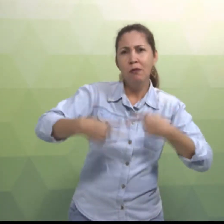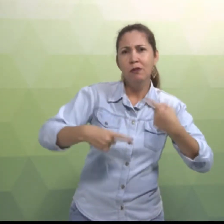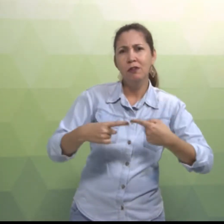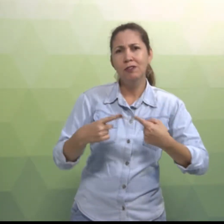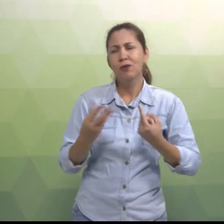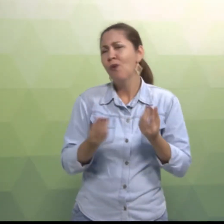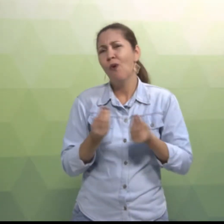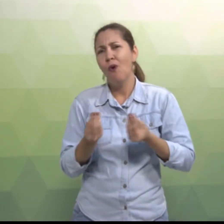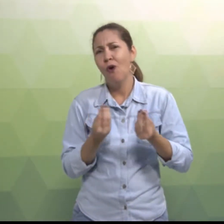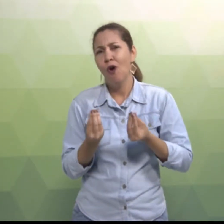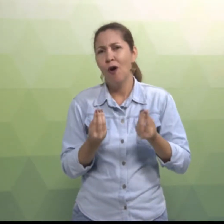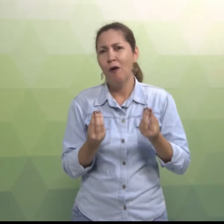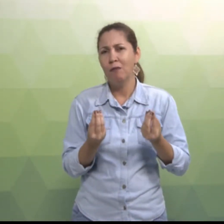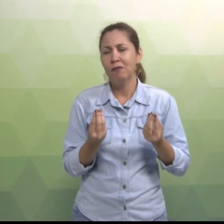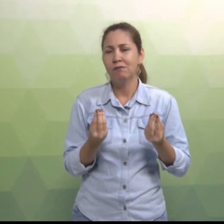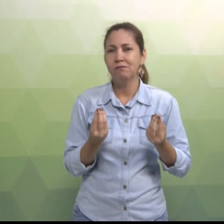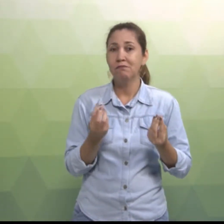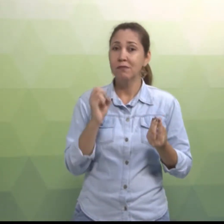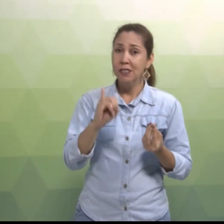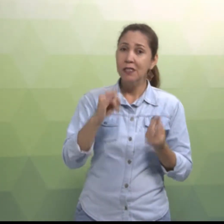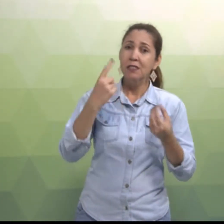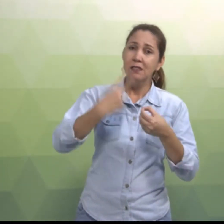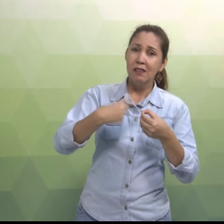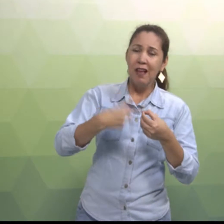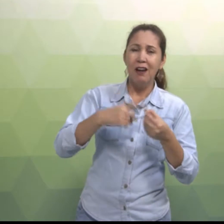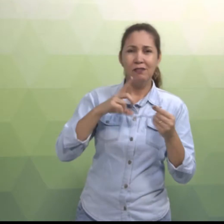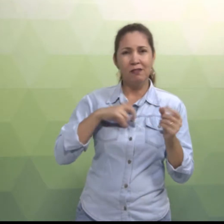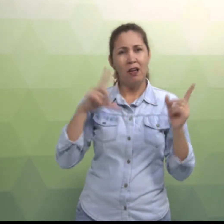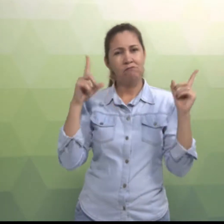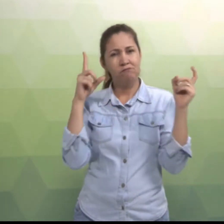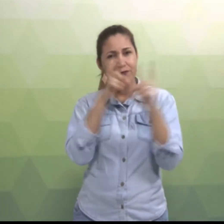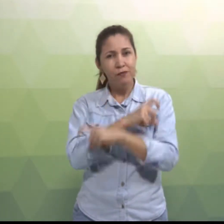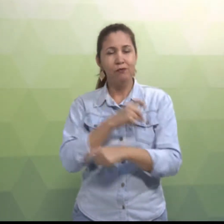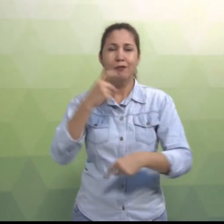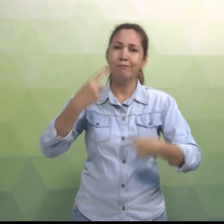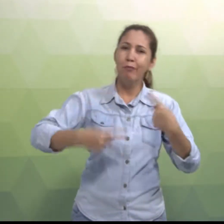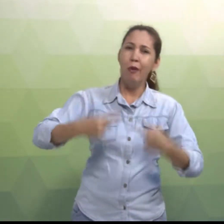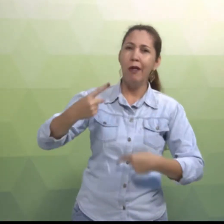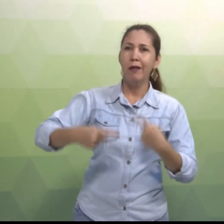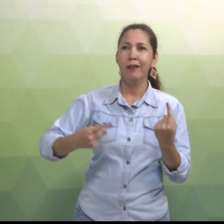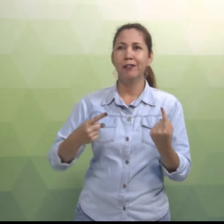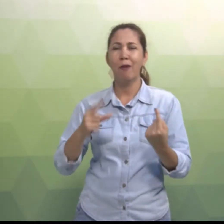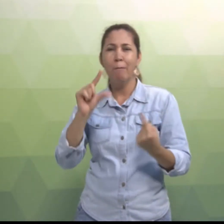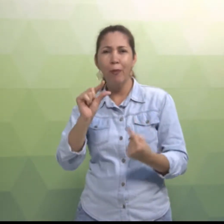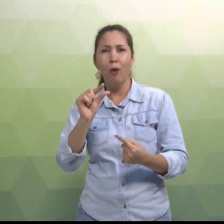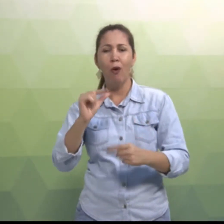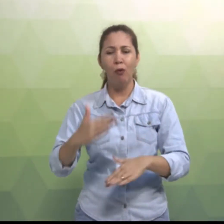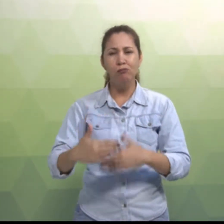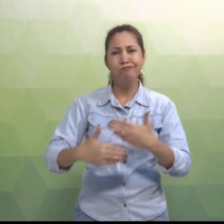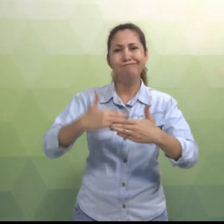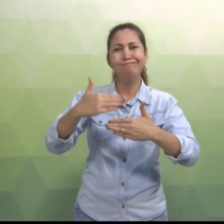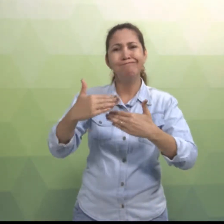Políticas públicas são tranquilas de serem resolvidas? Então, há esse